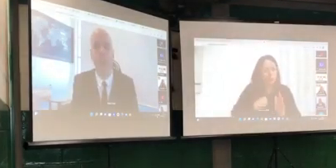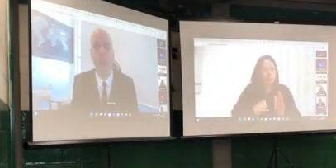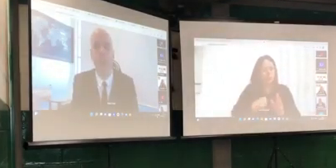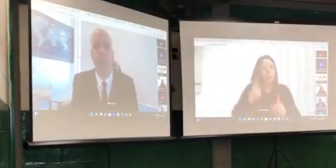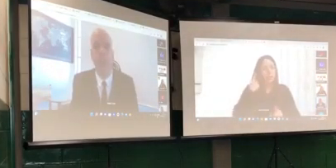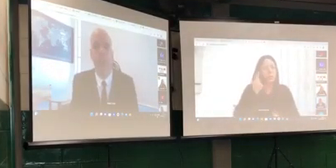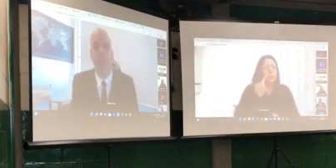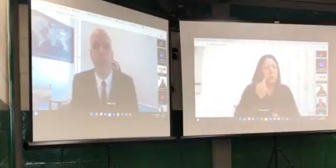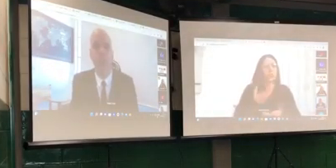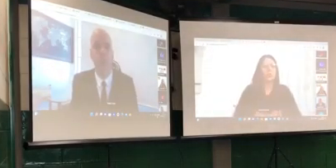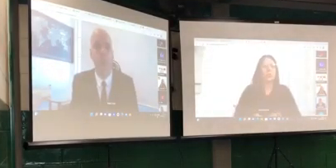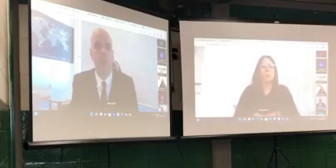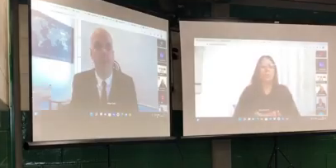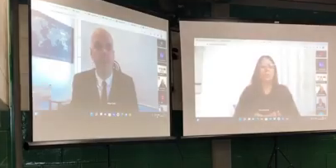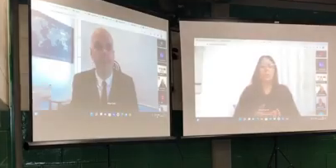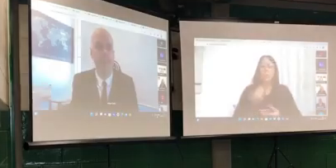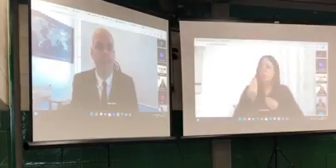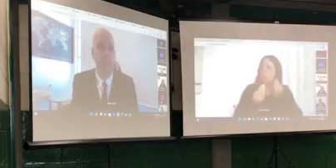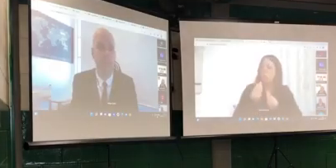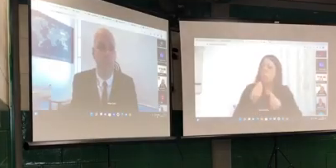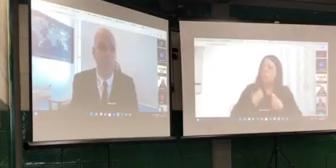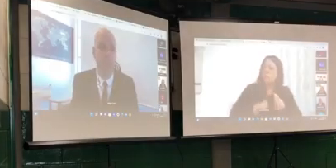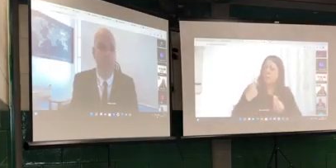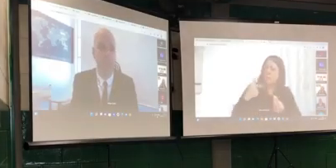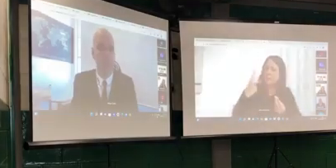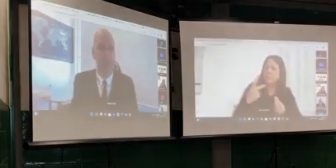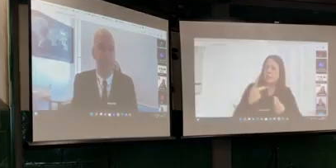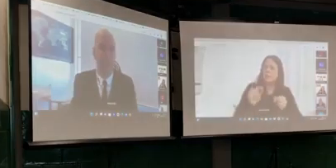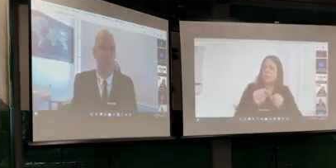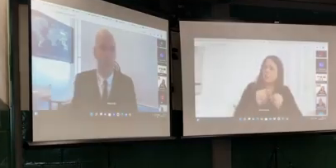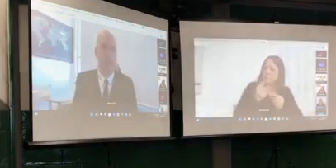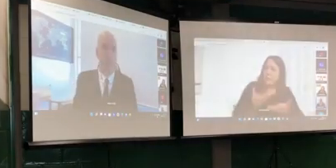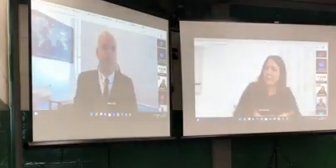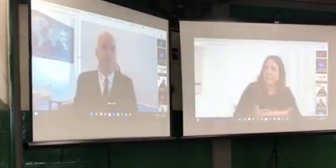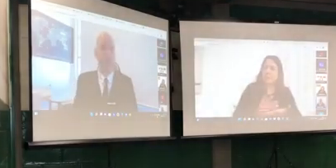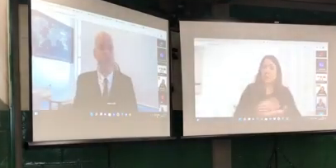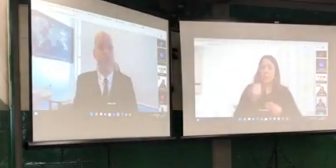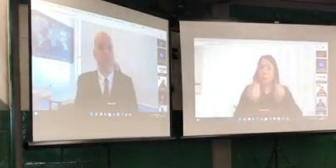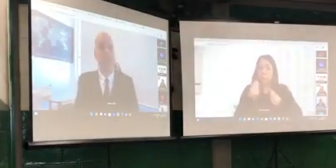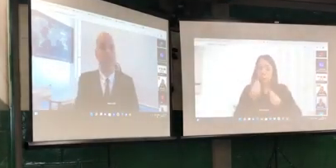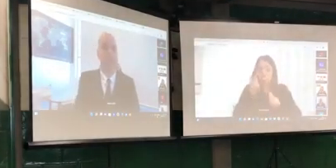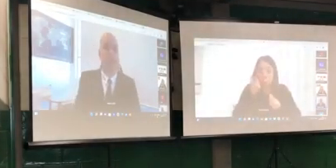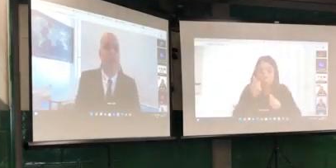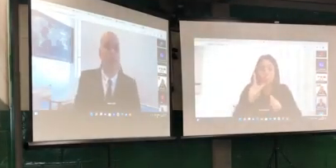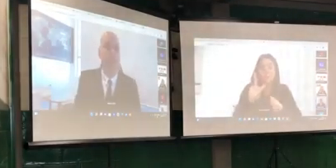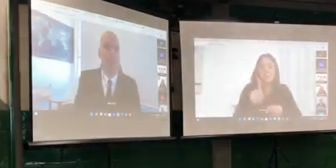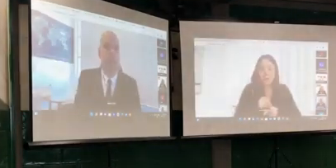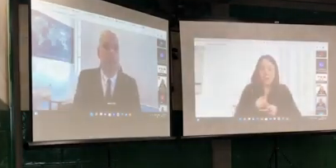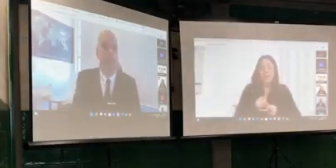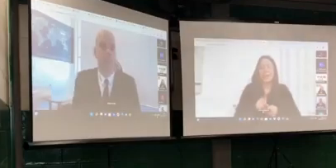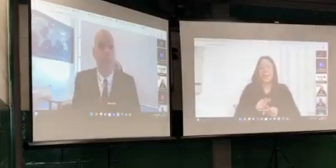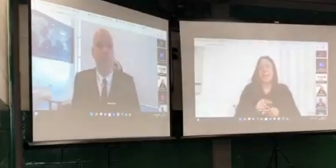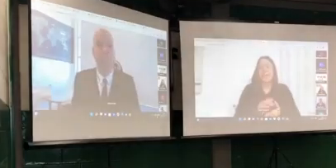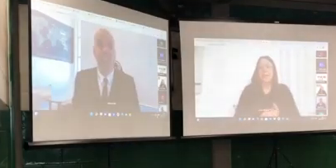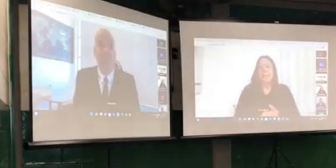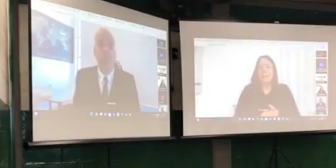né? Como é que é a vida deles, o que eles estão fazendo, como é que eles conseguem, né, neste